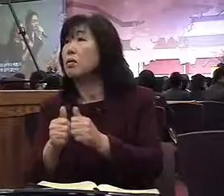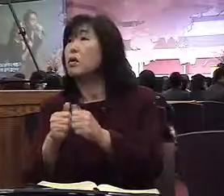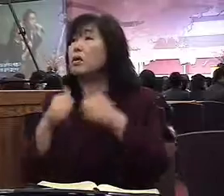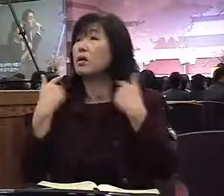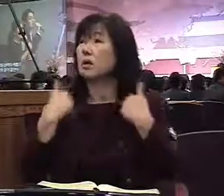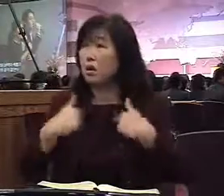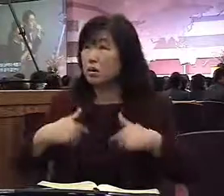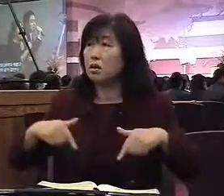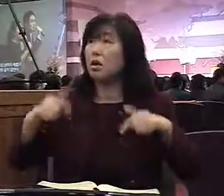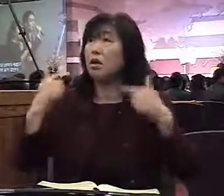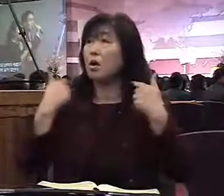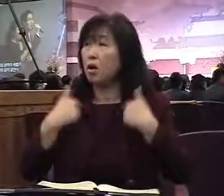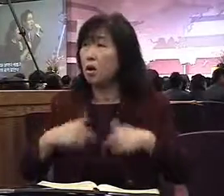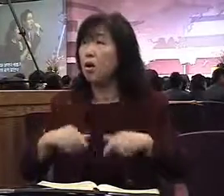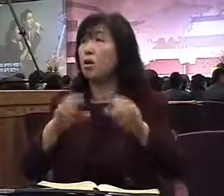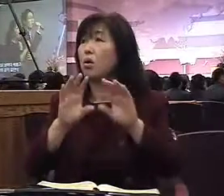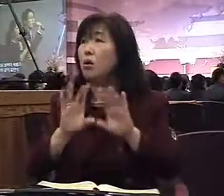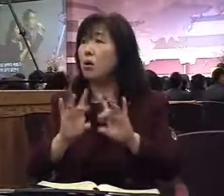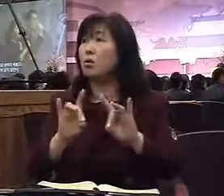날마다